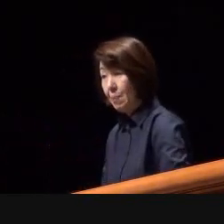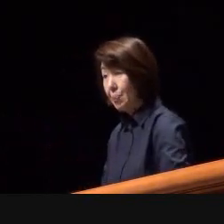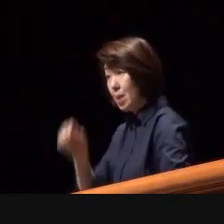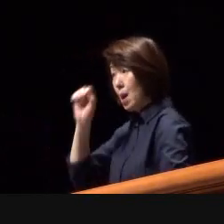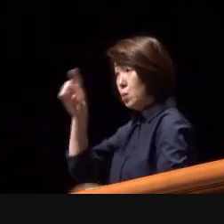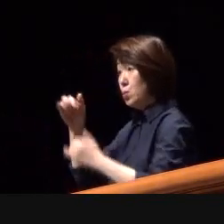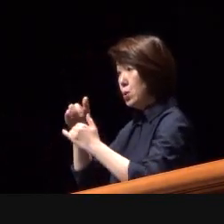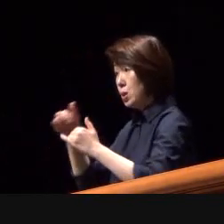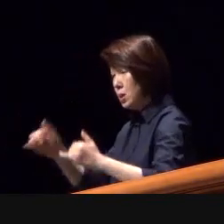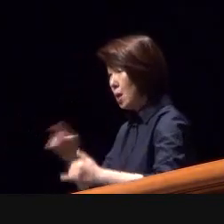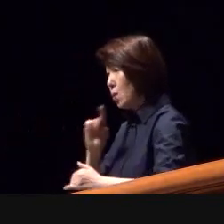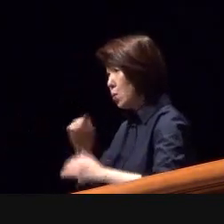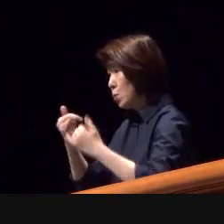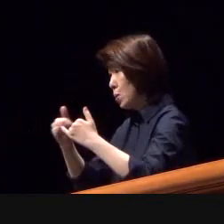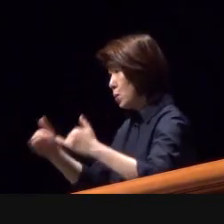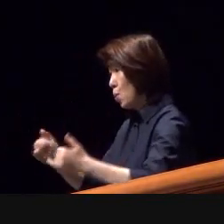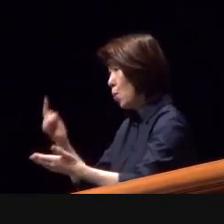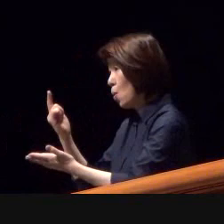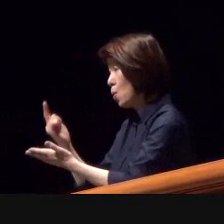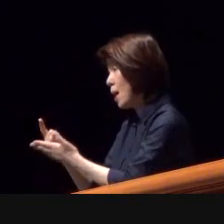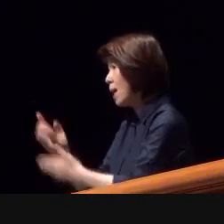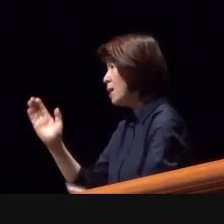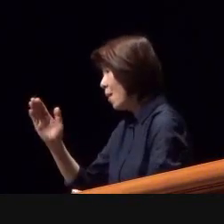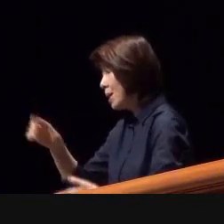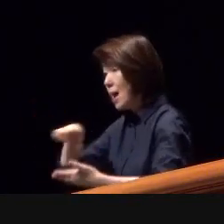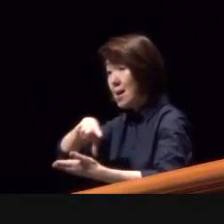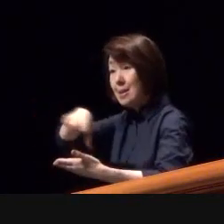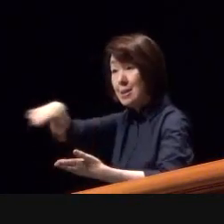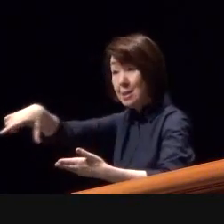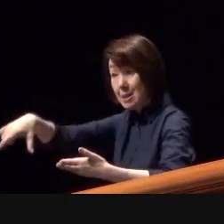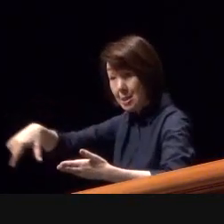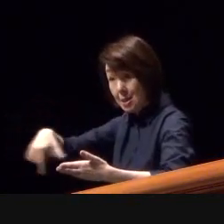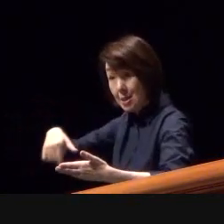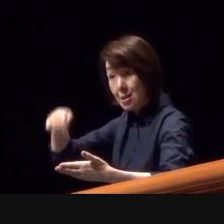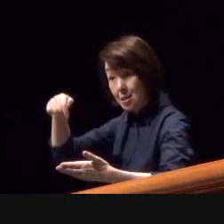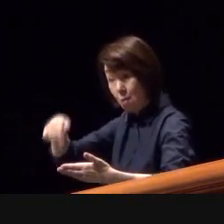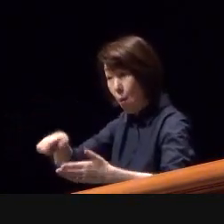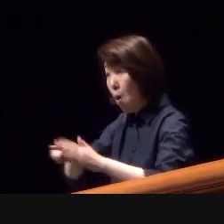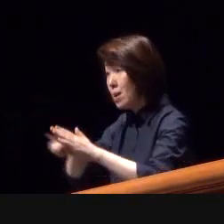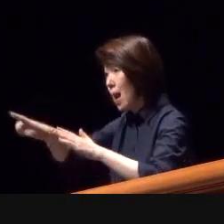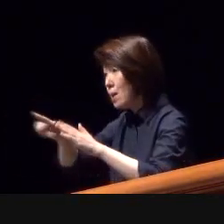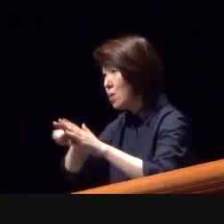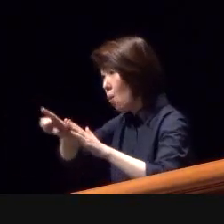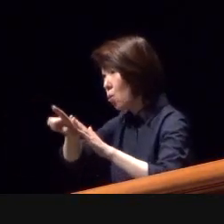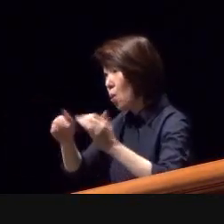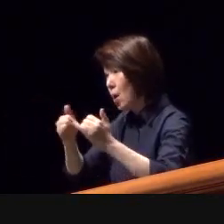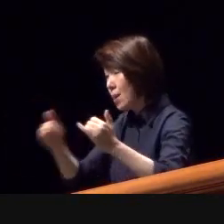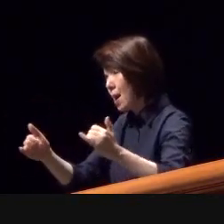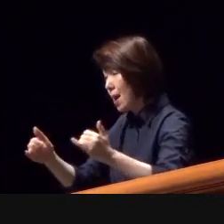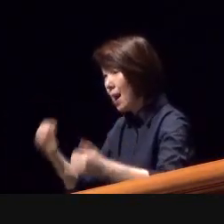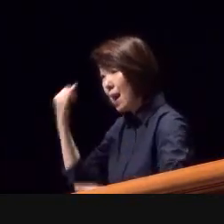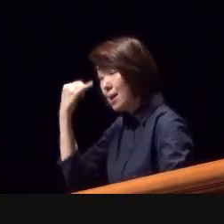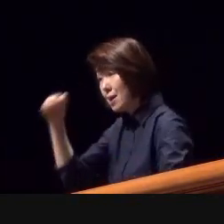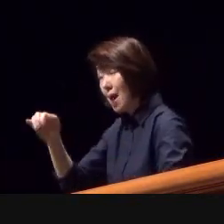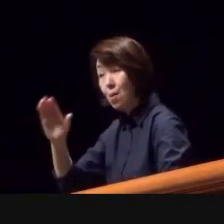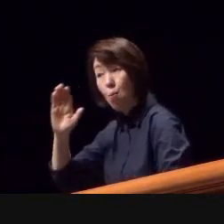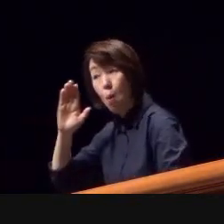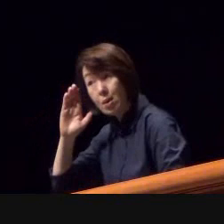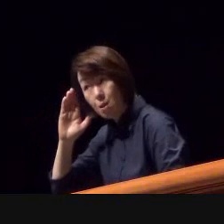識者と称される人々のみになるんです。地域の代表の方々から意見を聞こう